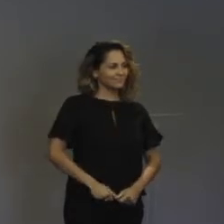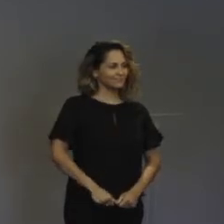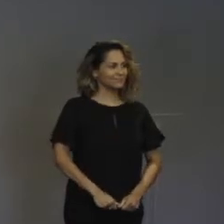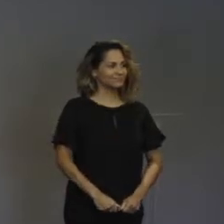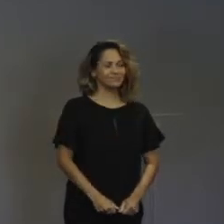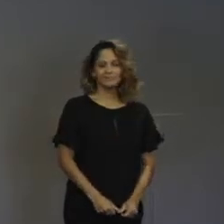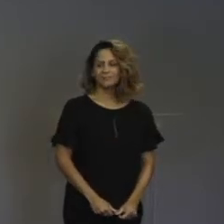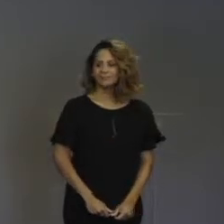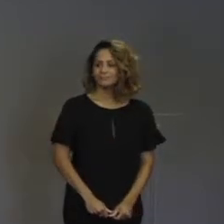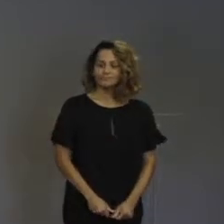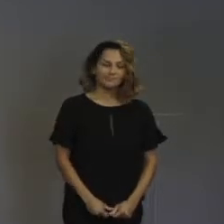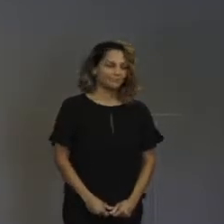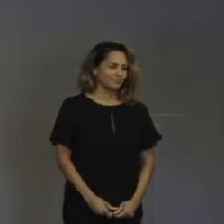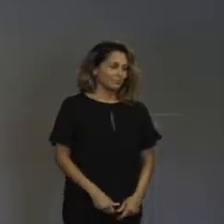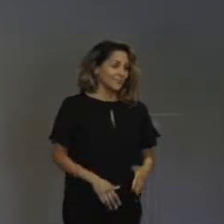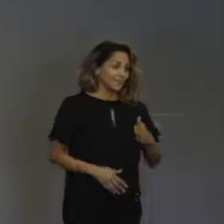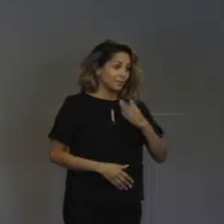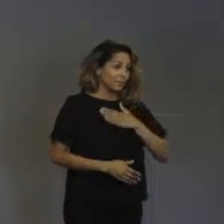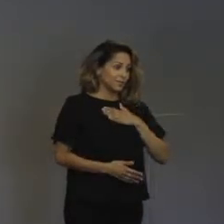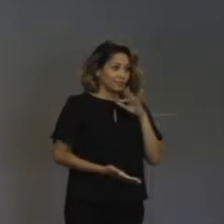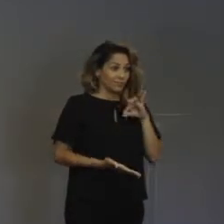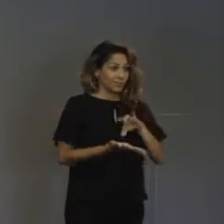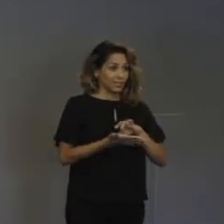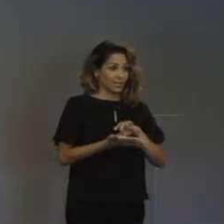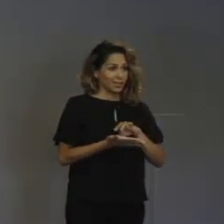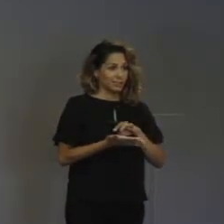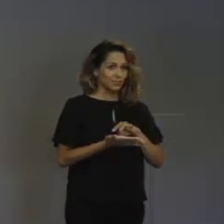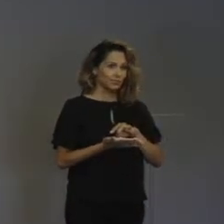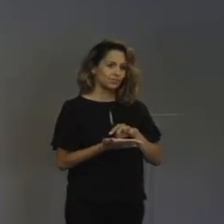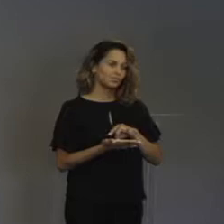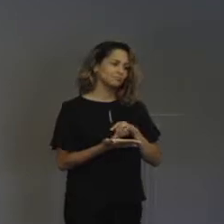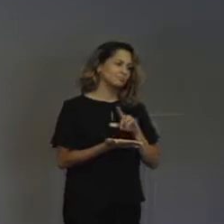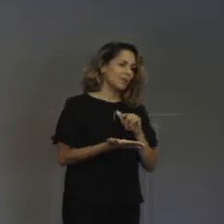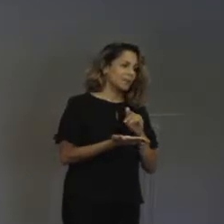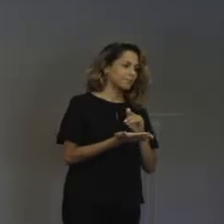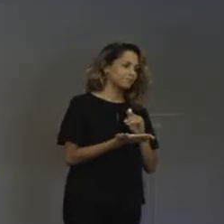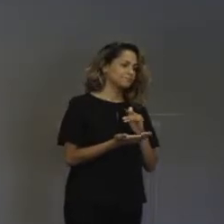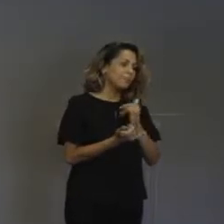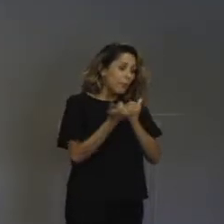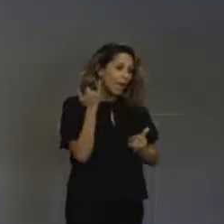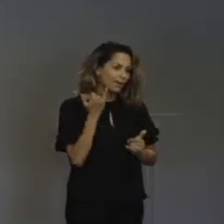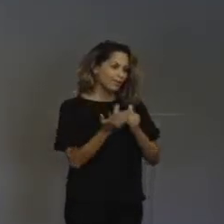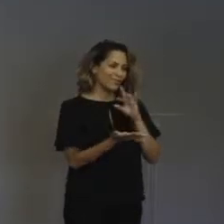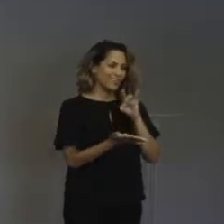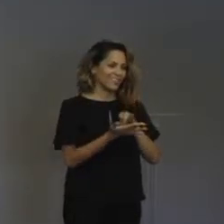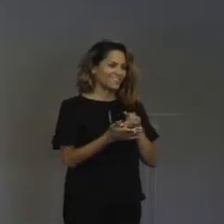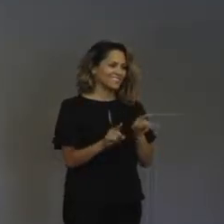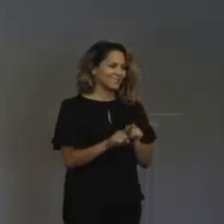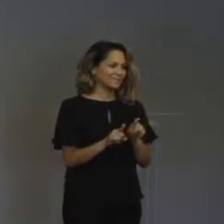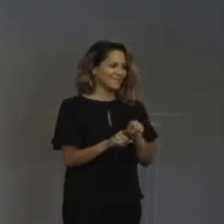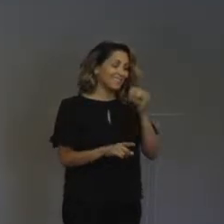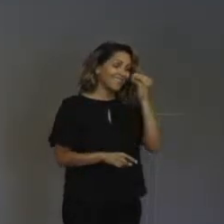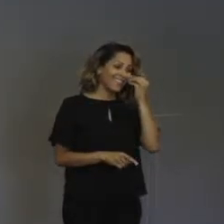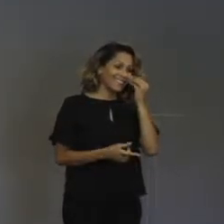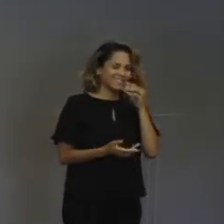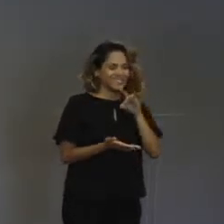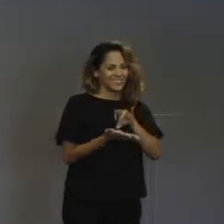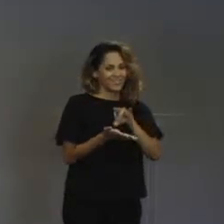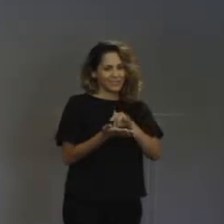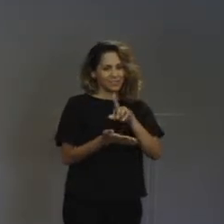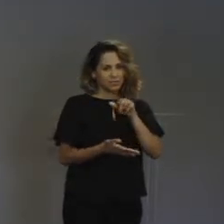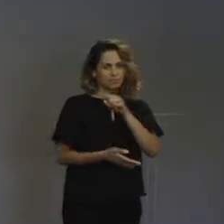A minha meia-verdade, nem é uma tentativa de verdade. Eu acho que foi muito feliz essa pergunta que colocou a